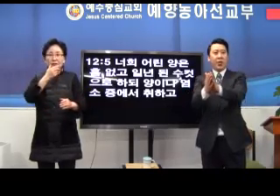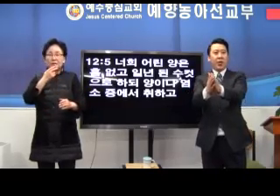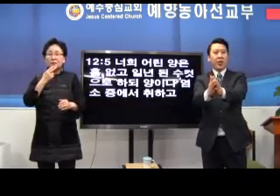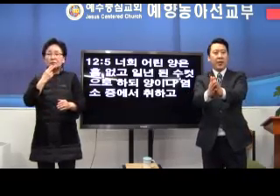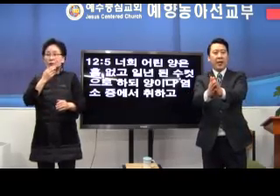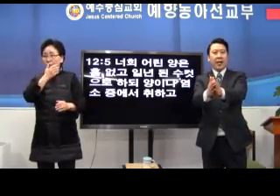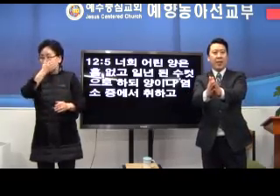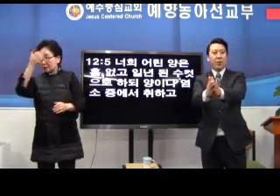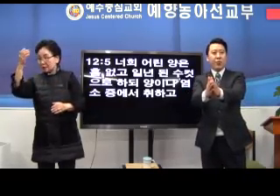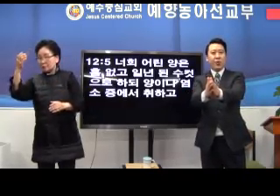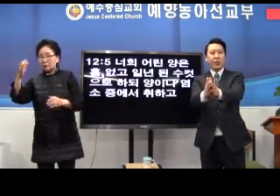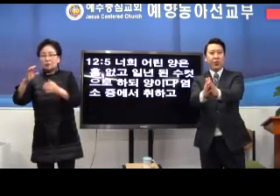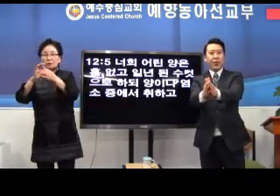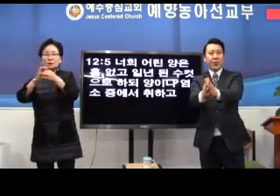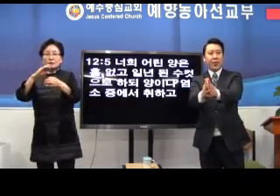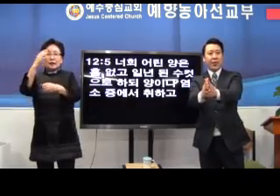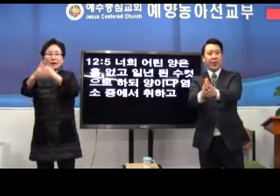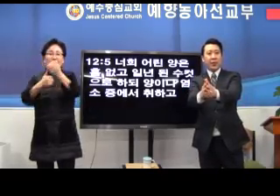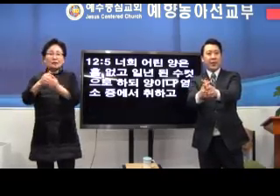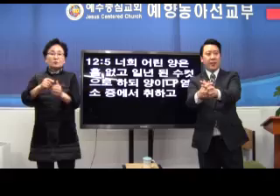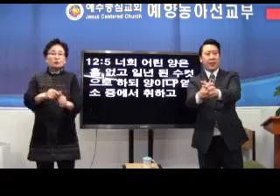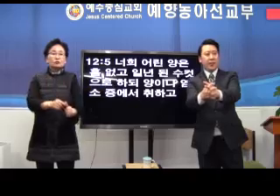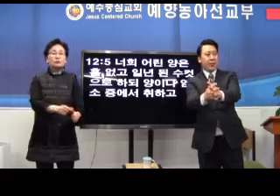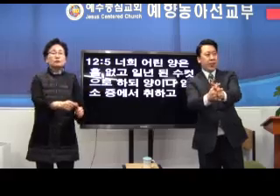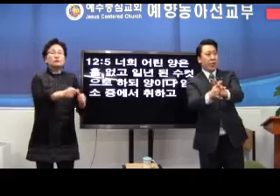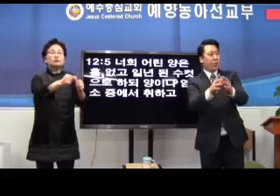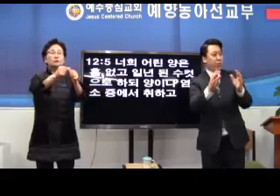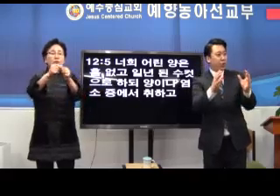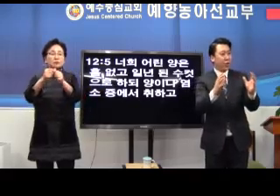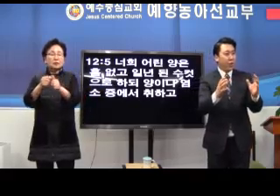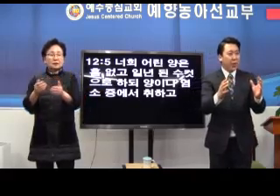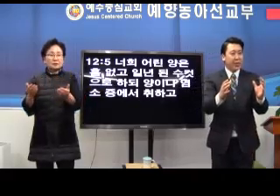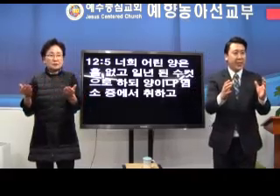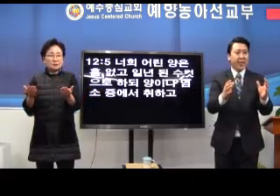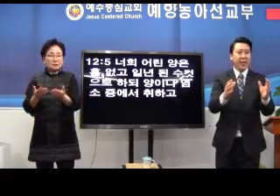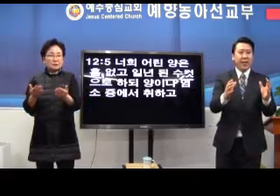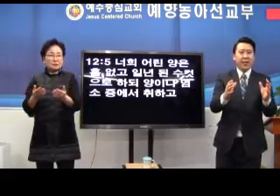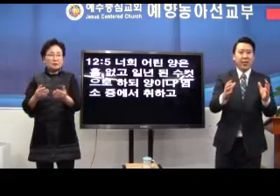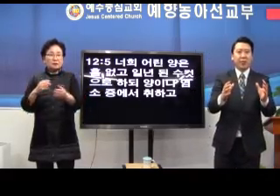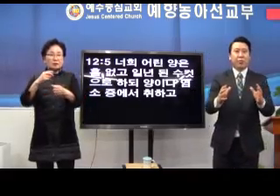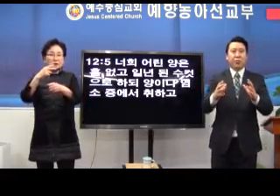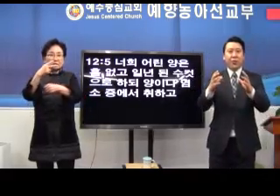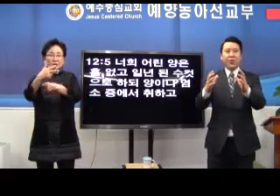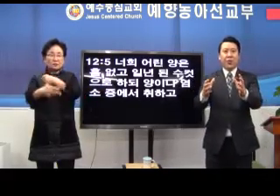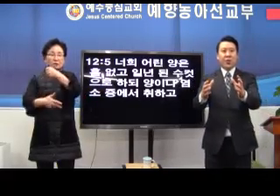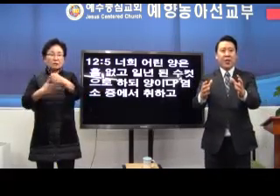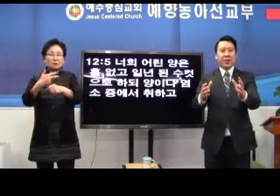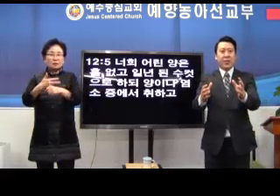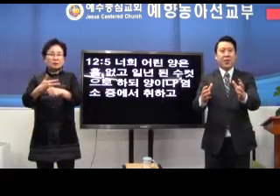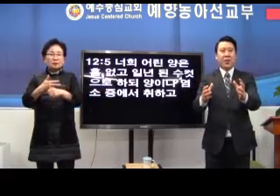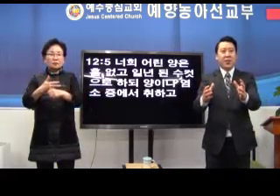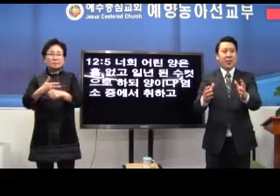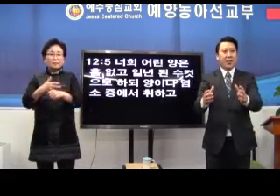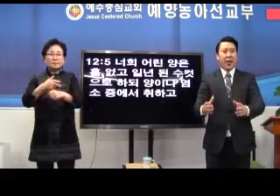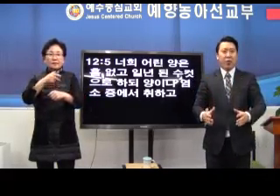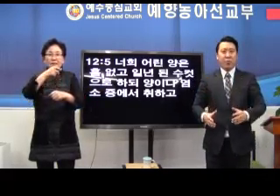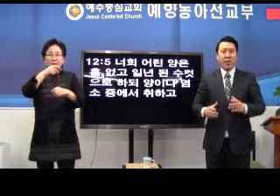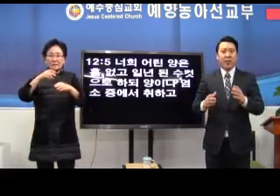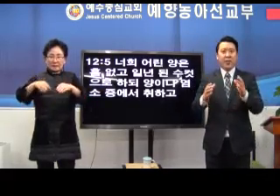통하여서 하나님의 구원의 역사를 7년 흉년이 왔을 때 구해주는 역사가 있었어요. 그래서 애굽이라는